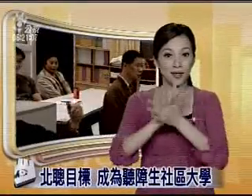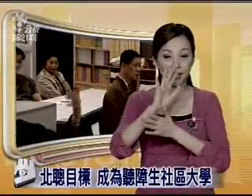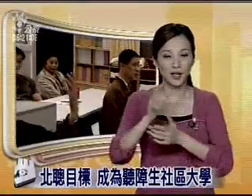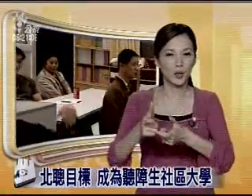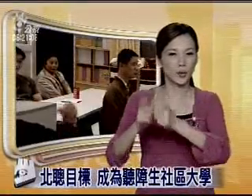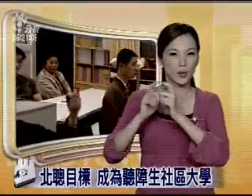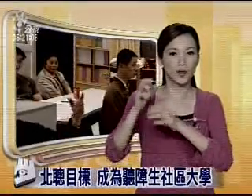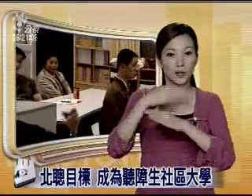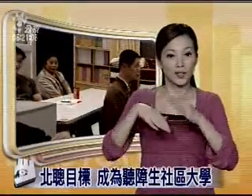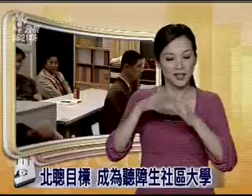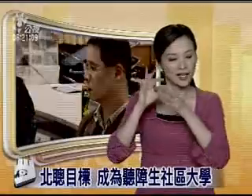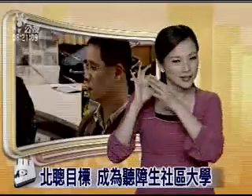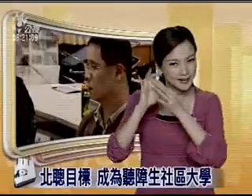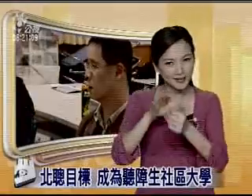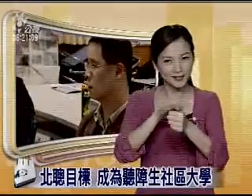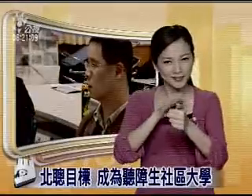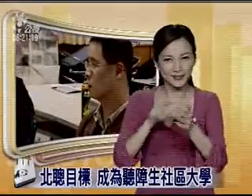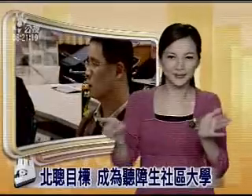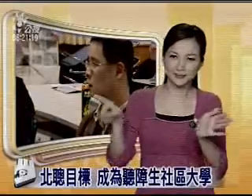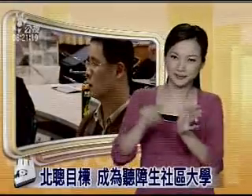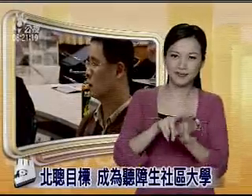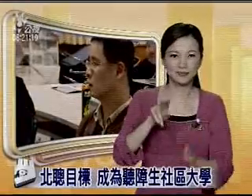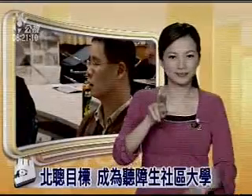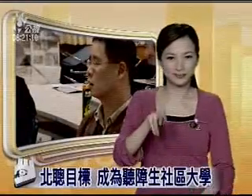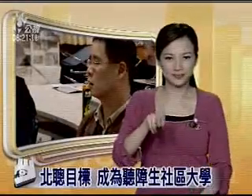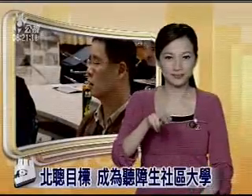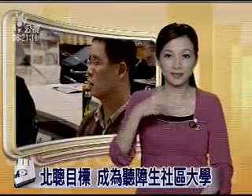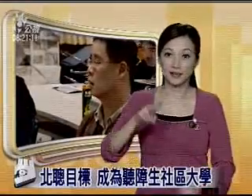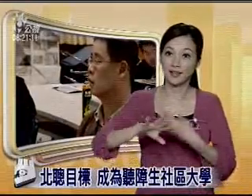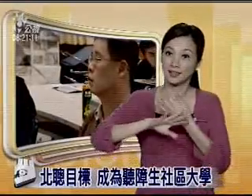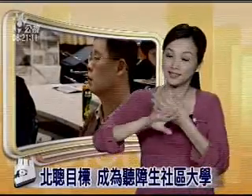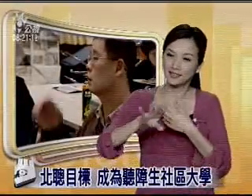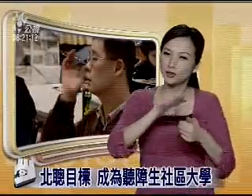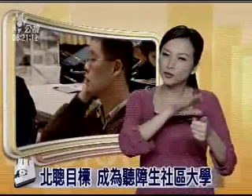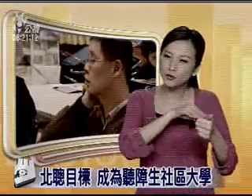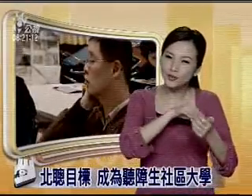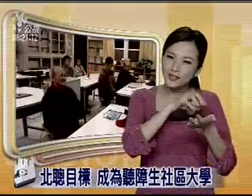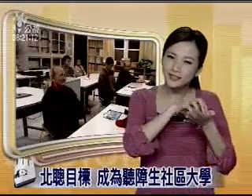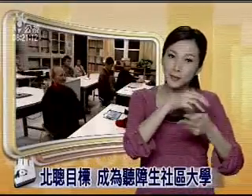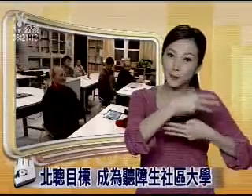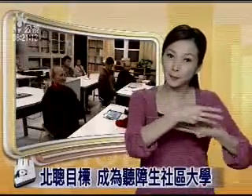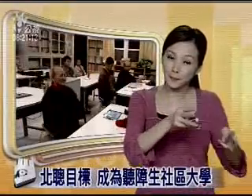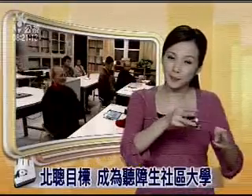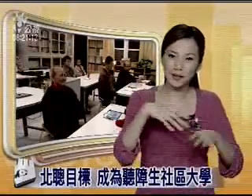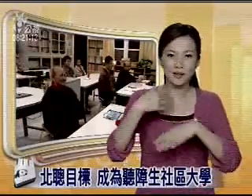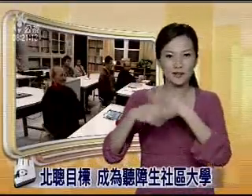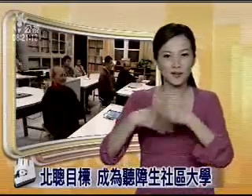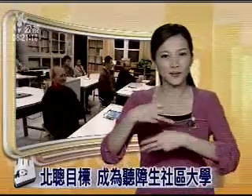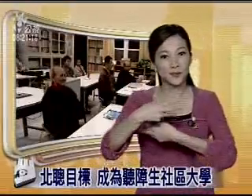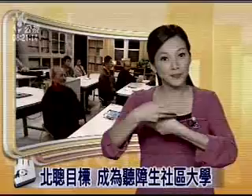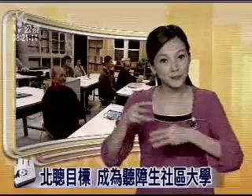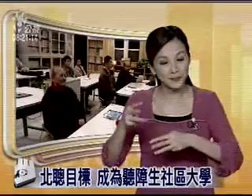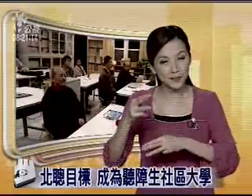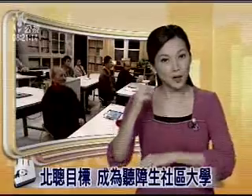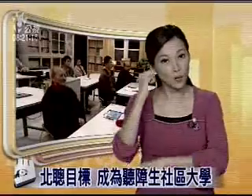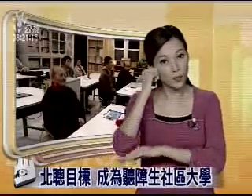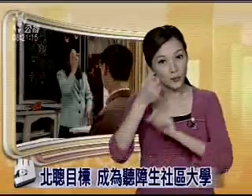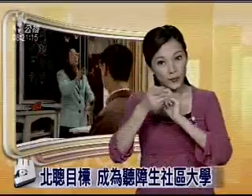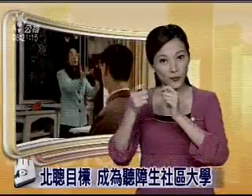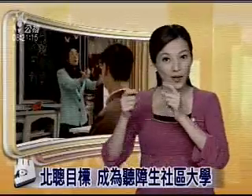校友提供终身学习的环境，而且还有识字班、手语班，让社区的民众能够走入